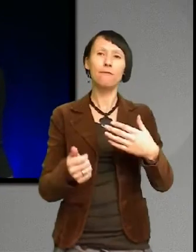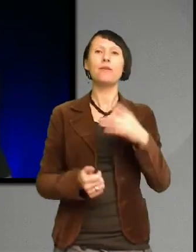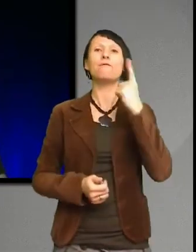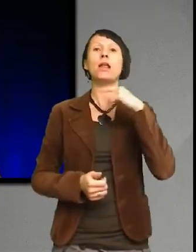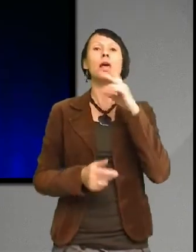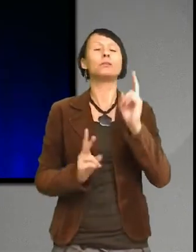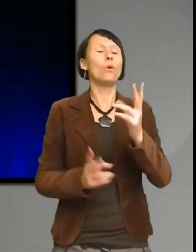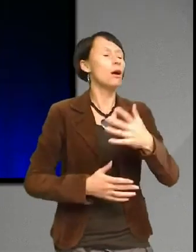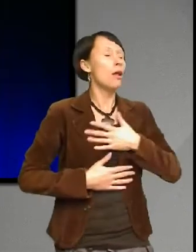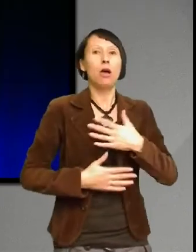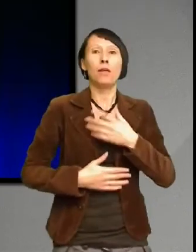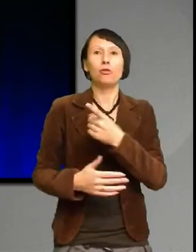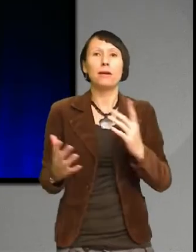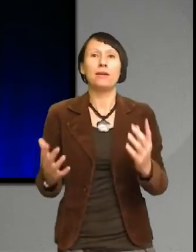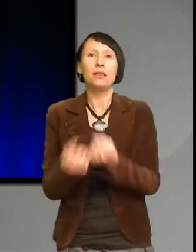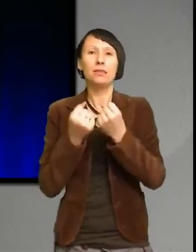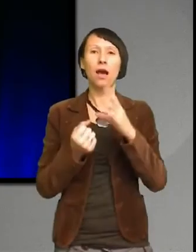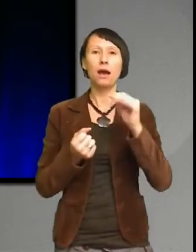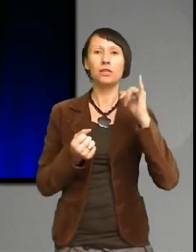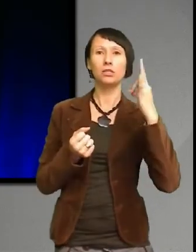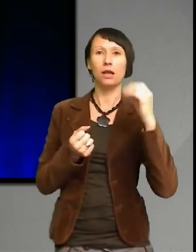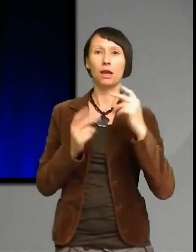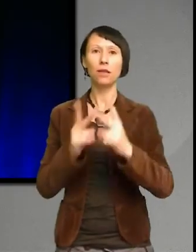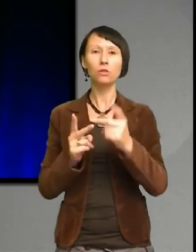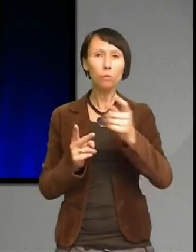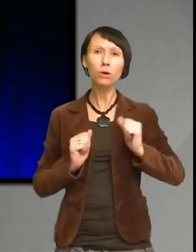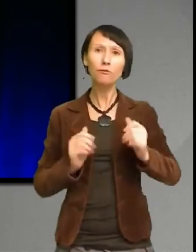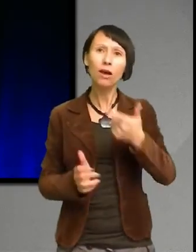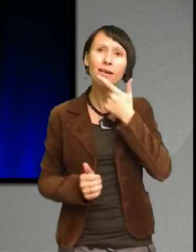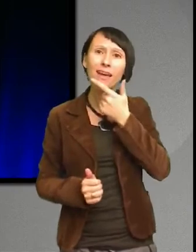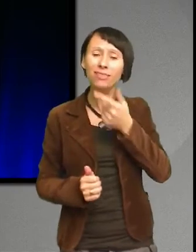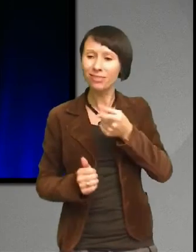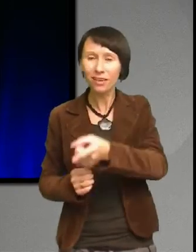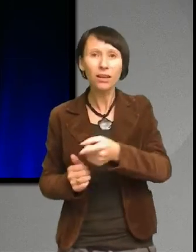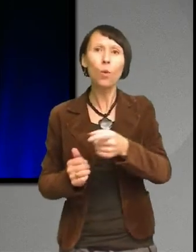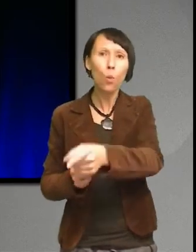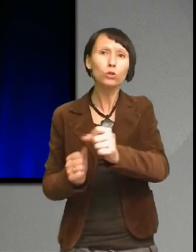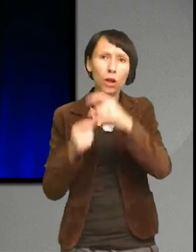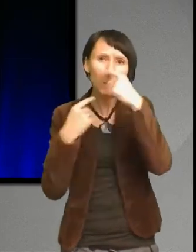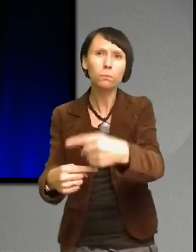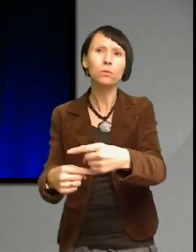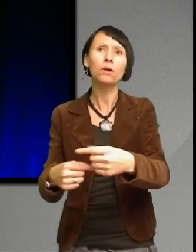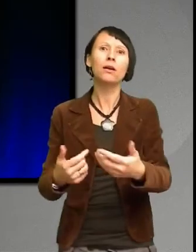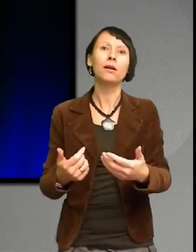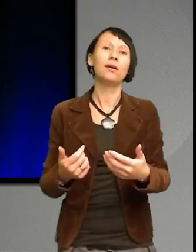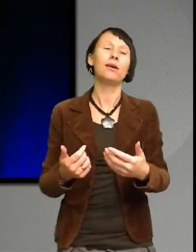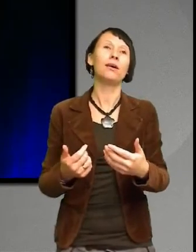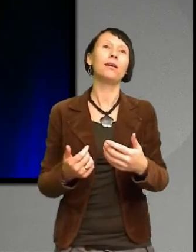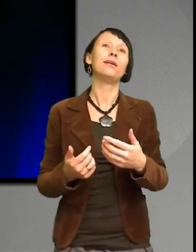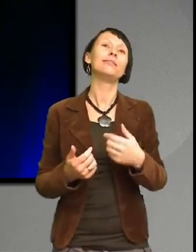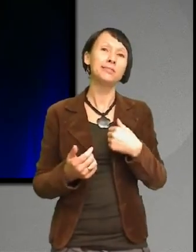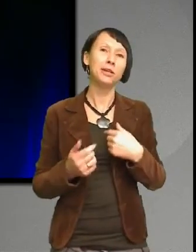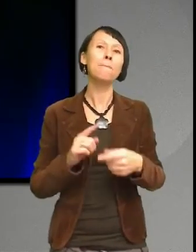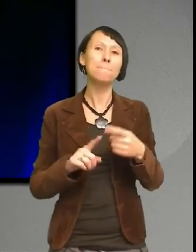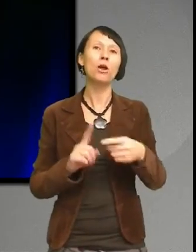De var rädda att dessa saker skulle hända deras sorter. Sedan insåg jag att det var